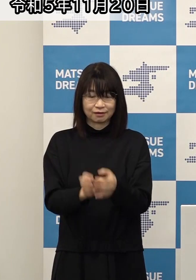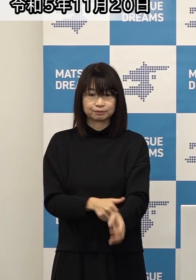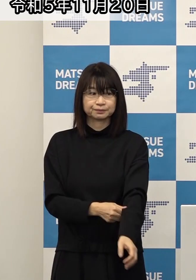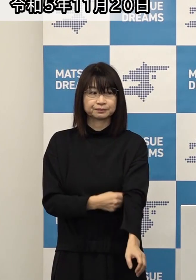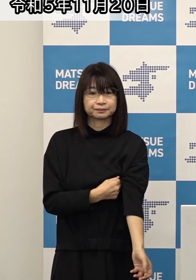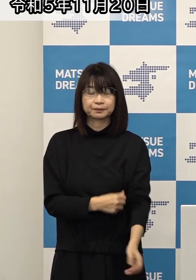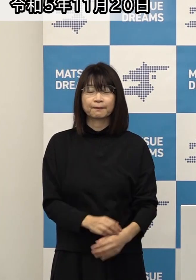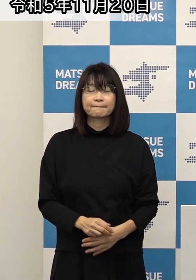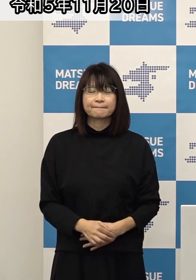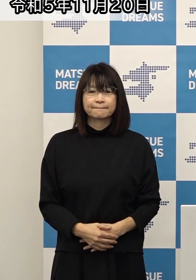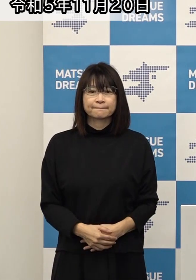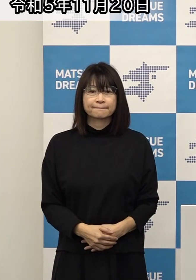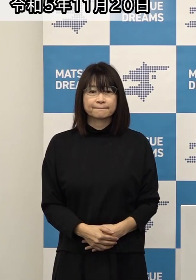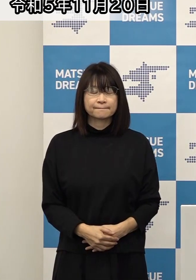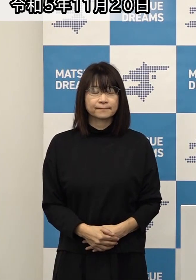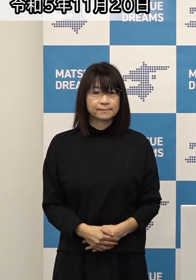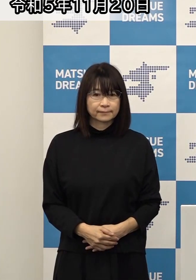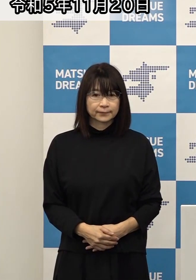すいません、